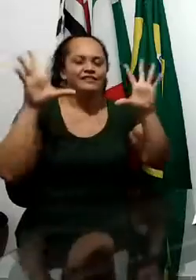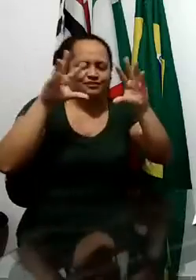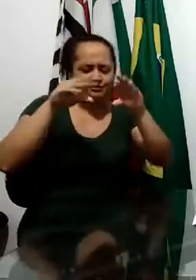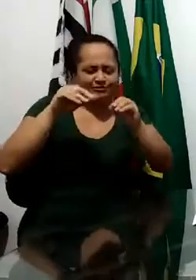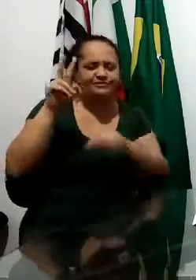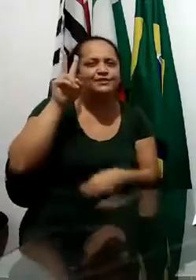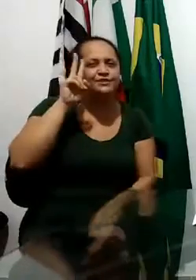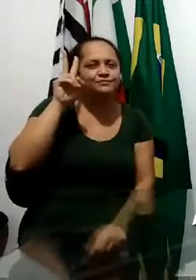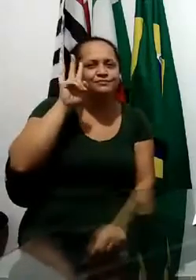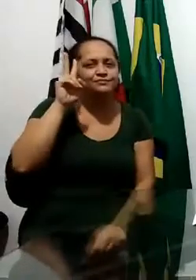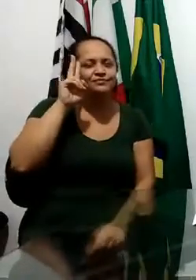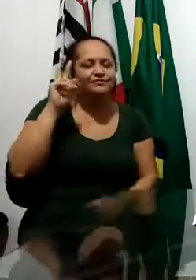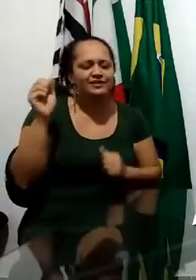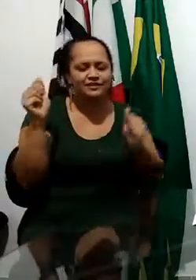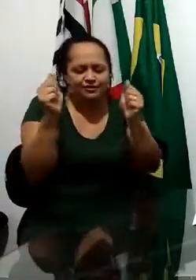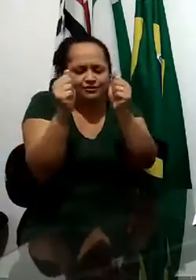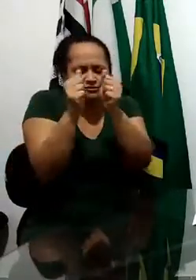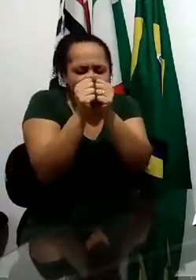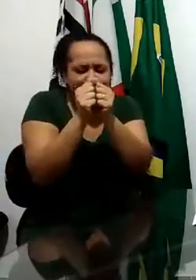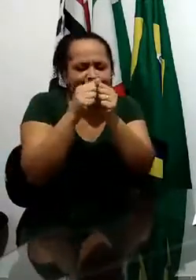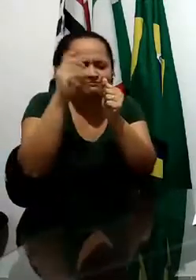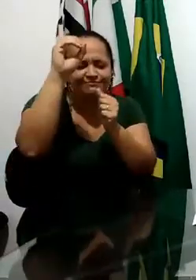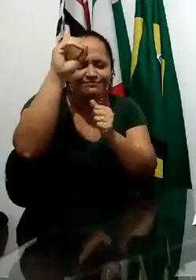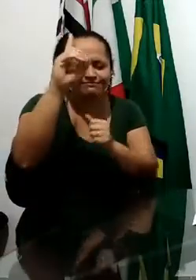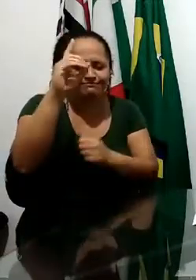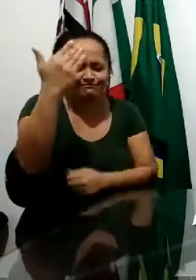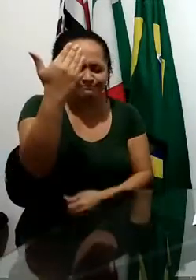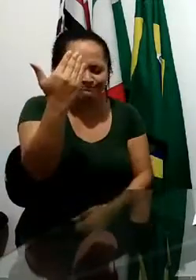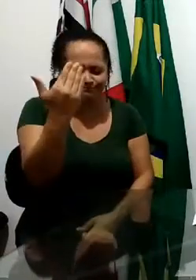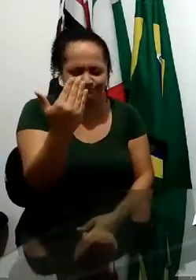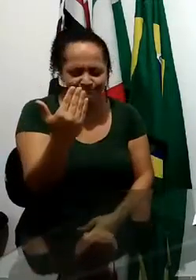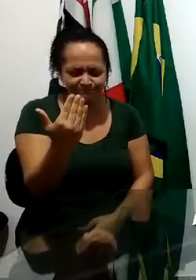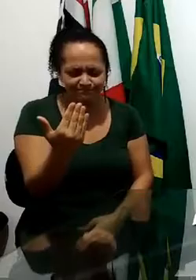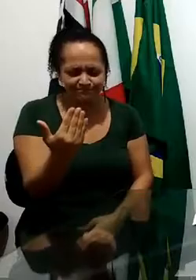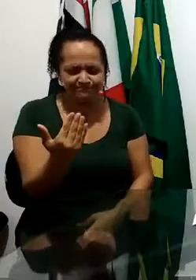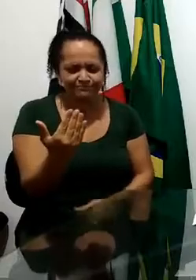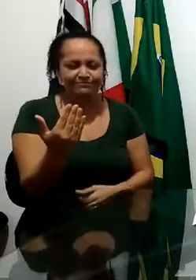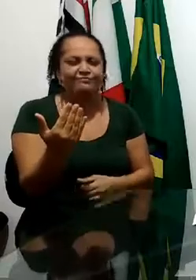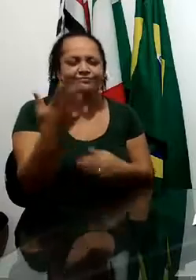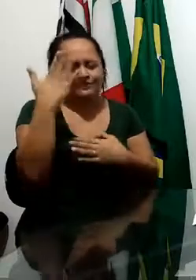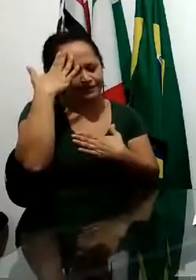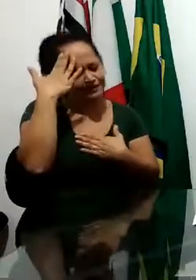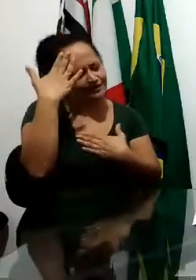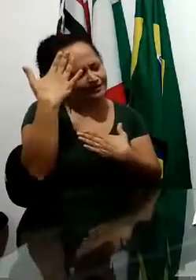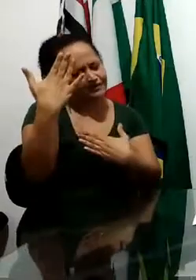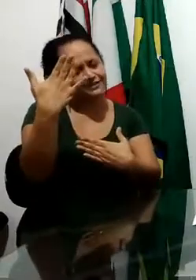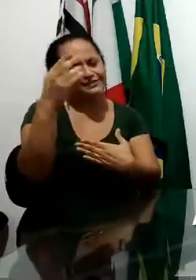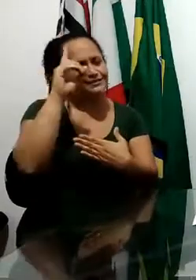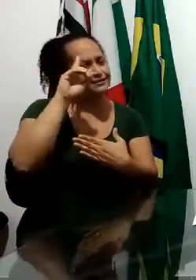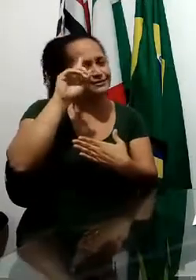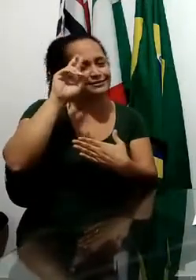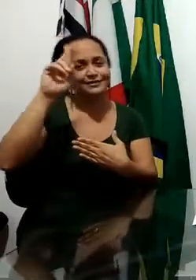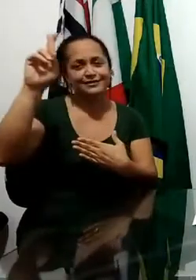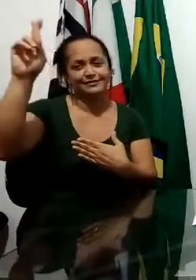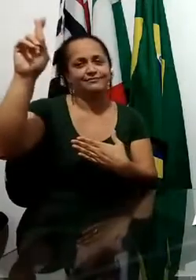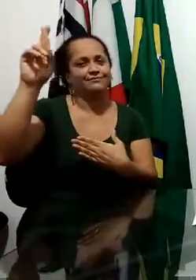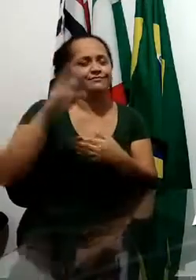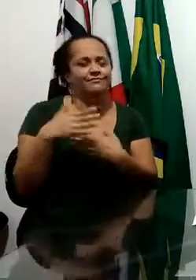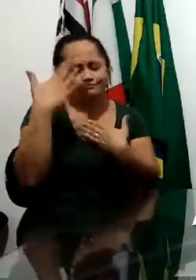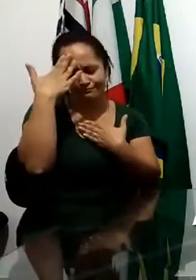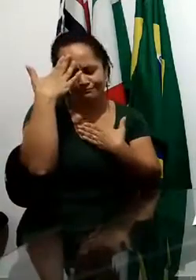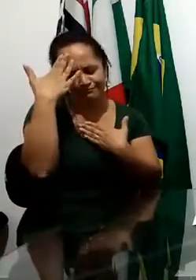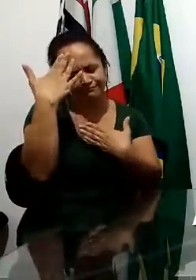segunda-feira entramos na tua santa e gloriosa presença para te agradecer, Senhor. Te agradecer